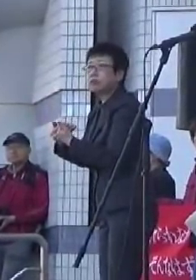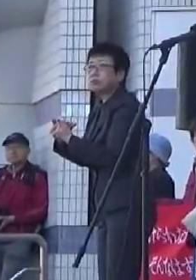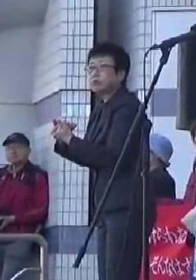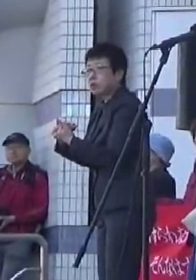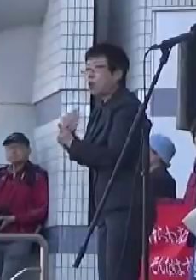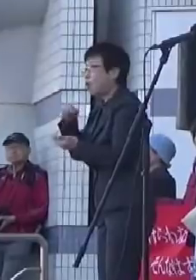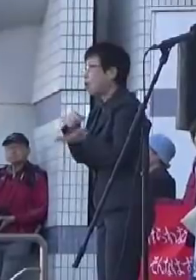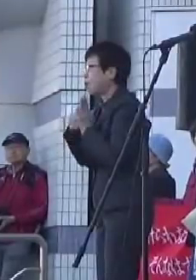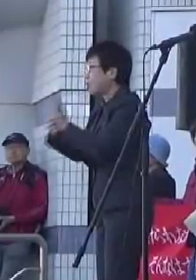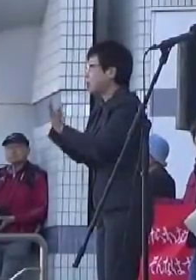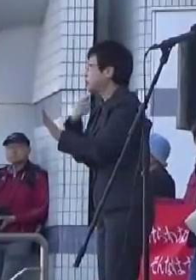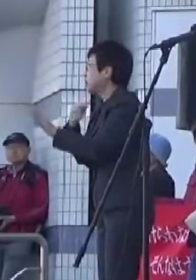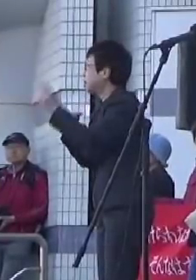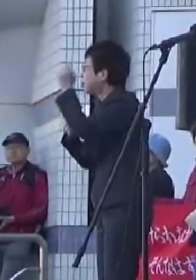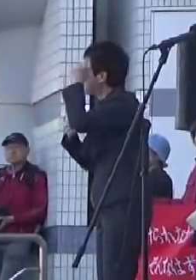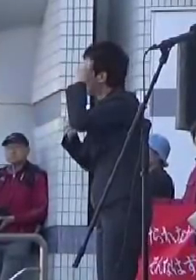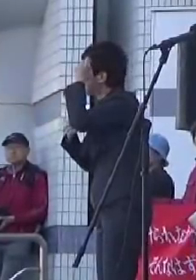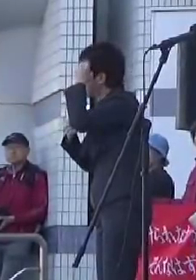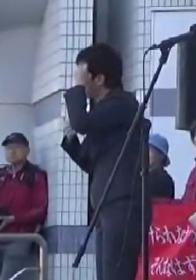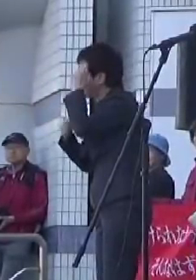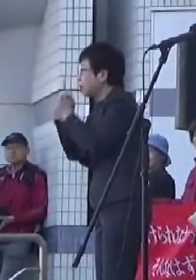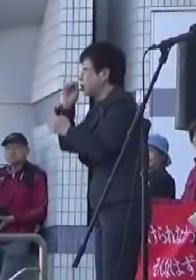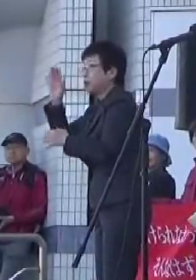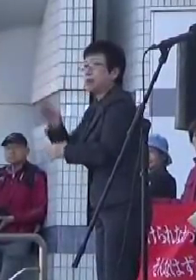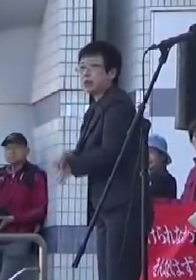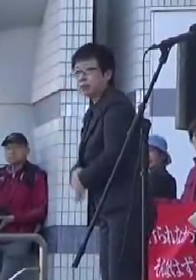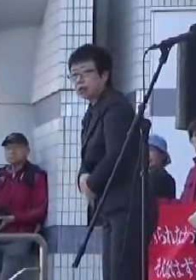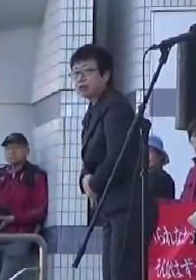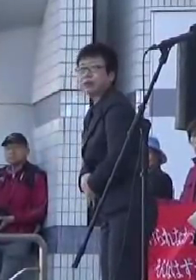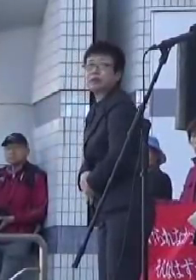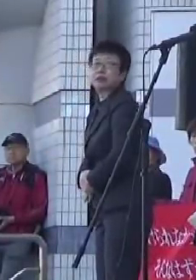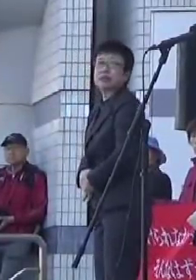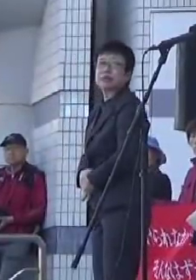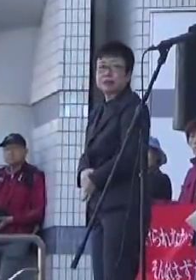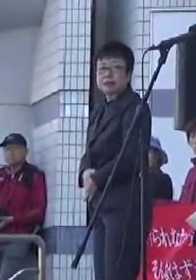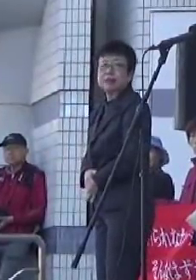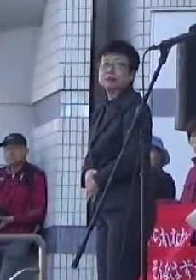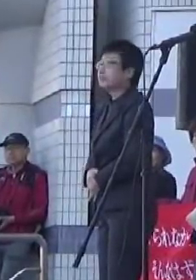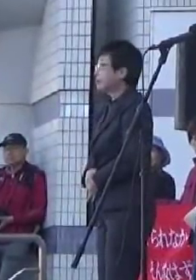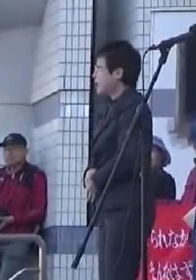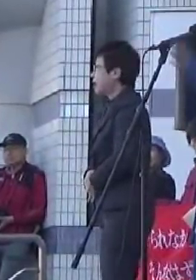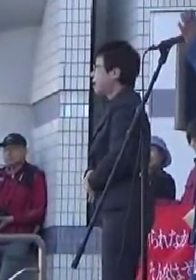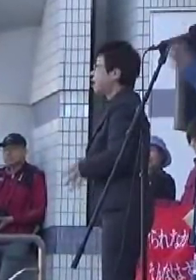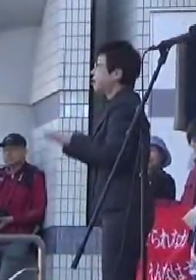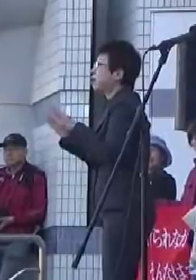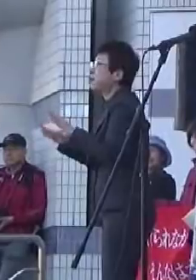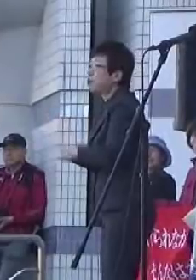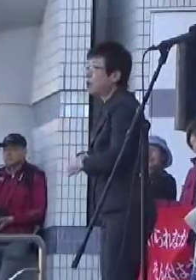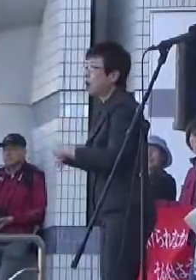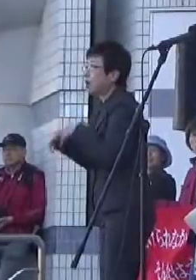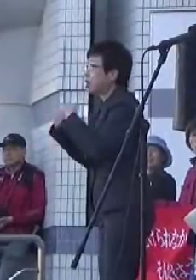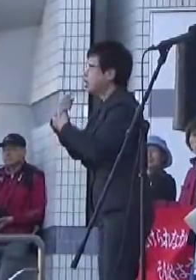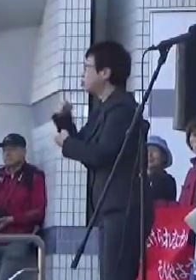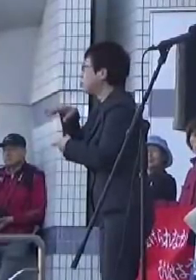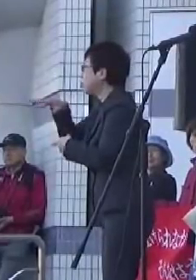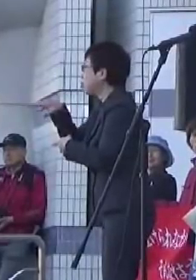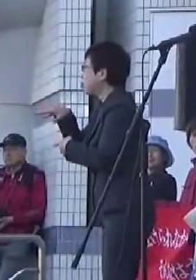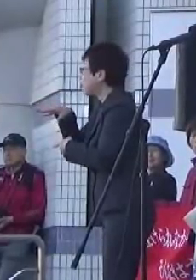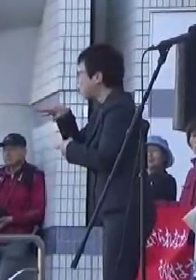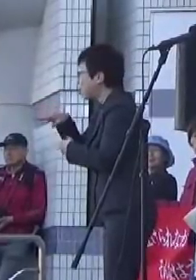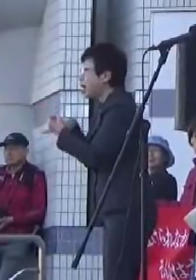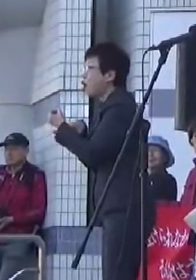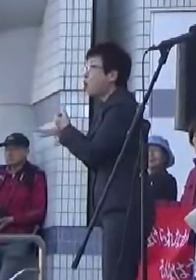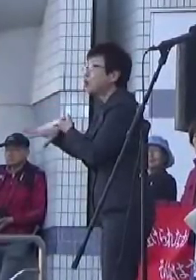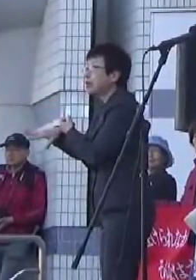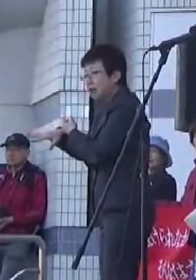ただきたいと思っています。こちらもぜひよろしくお願いいたします。ね、今日入り口のところで放射